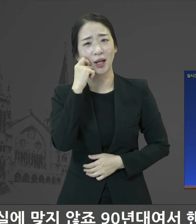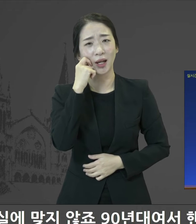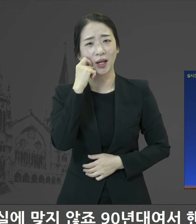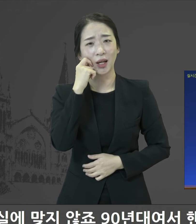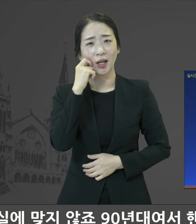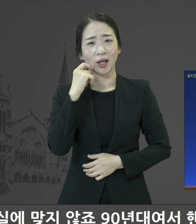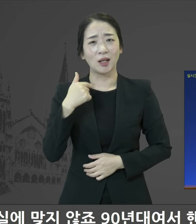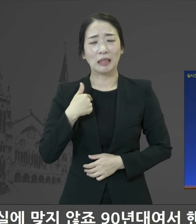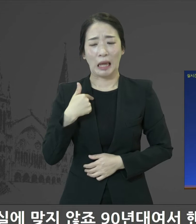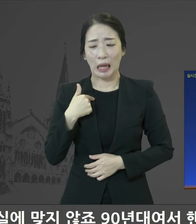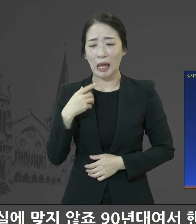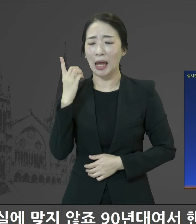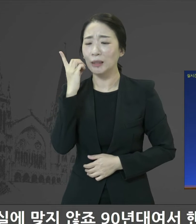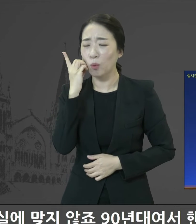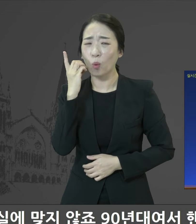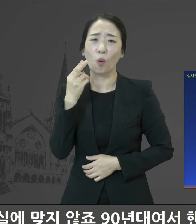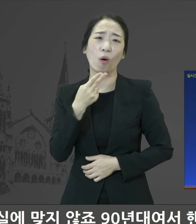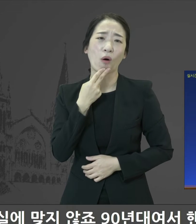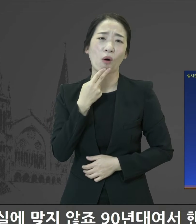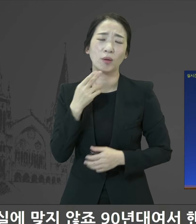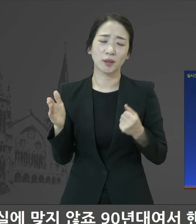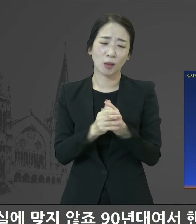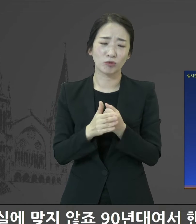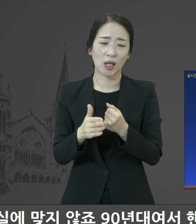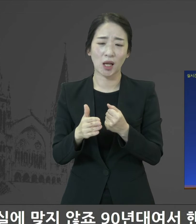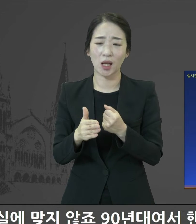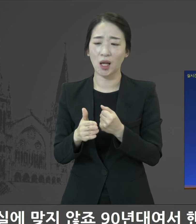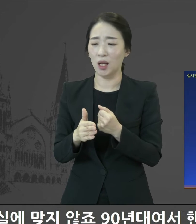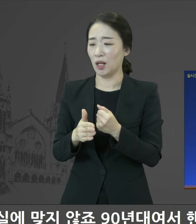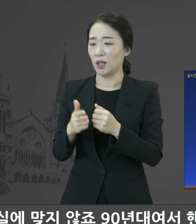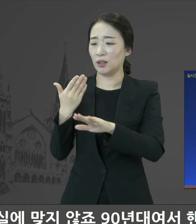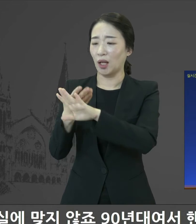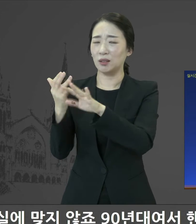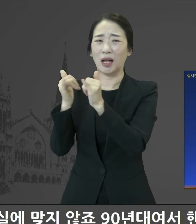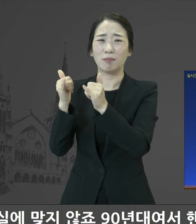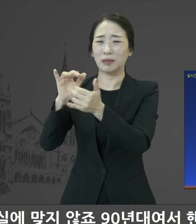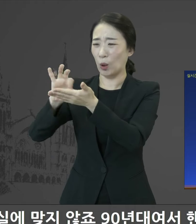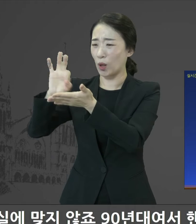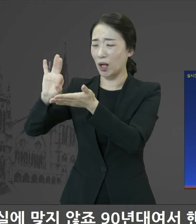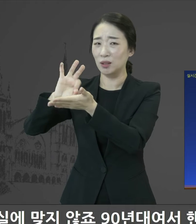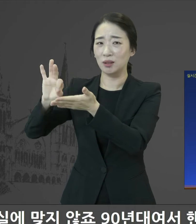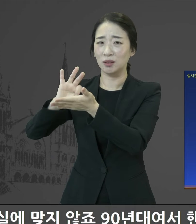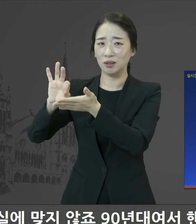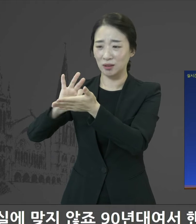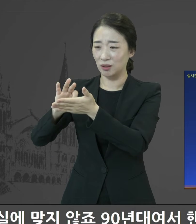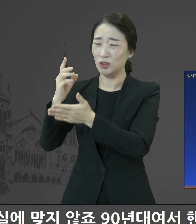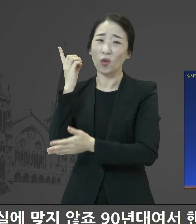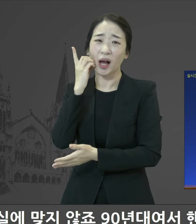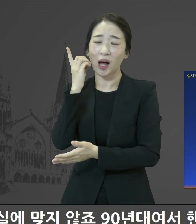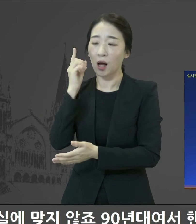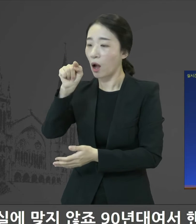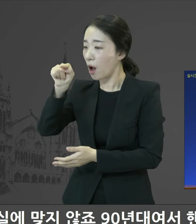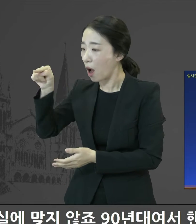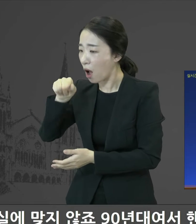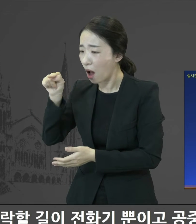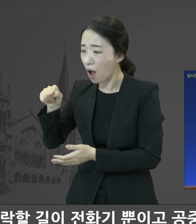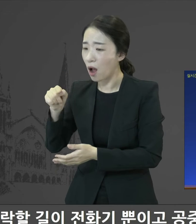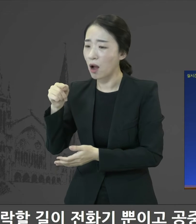자기 핸드폰이 없으면 이제 공중전화 써야 되는 그런 상황이죠. 도착해서 전화를